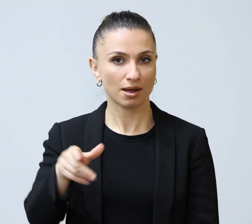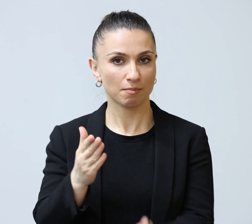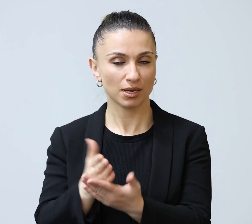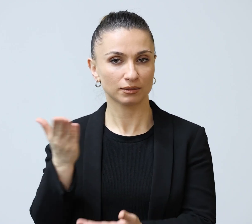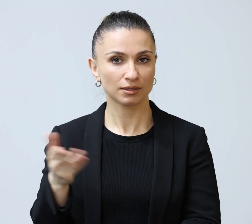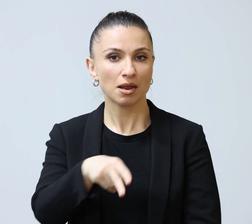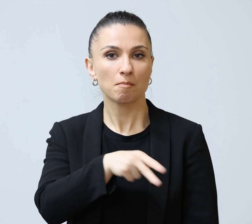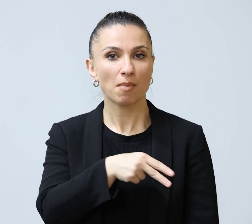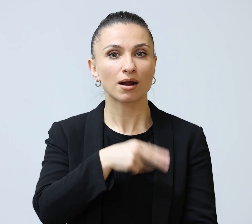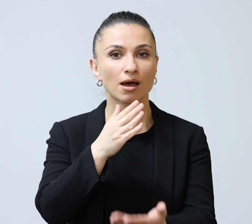են, թե ինչպես զարգանա երկիրը։